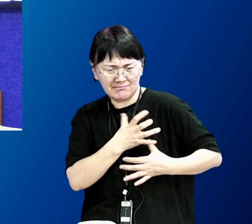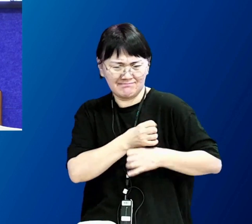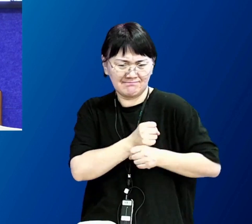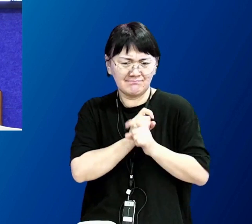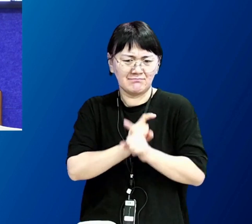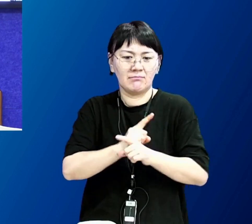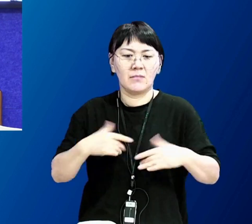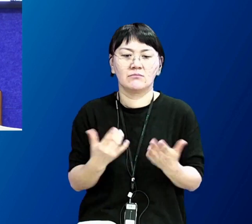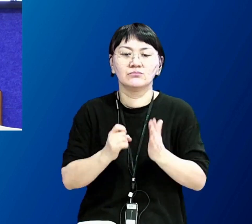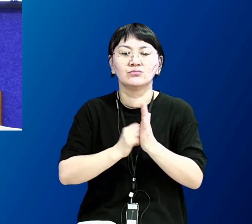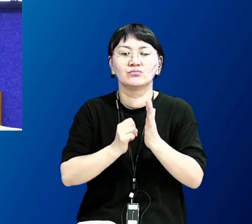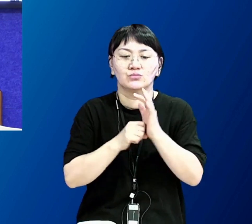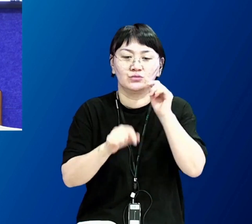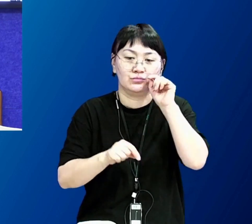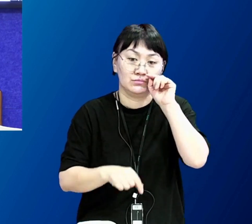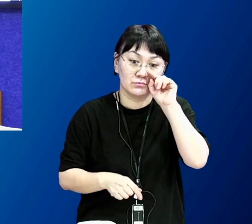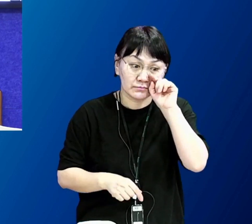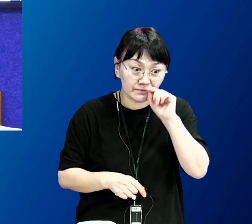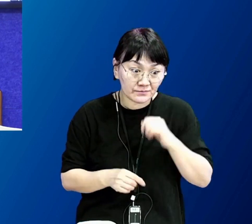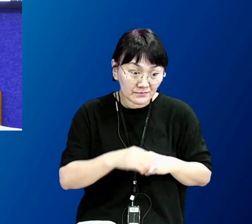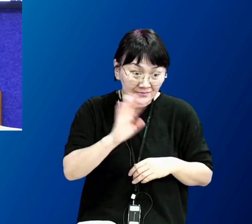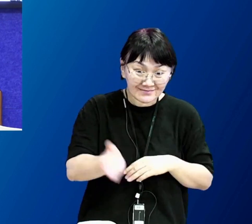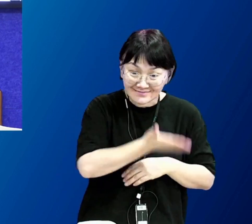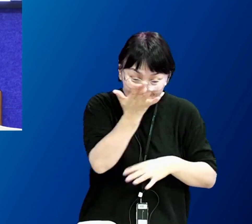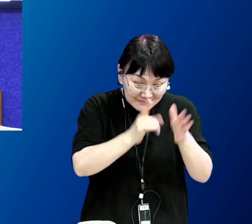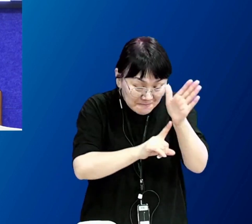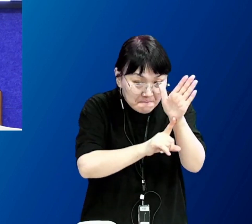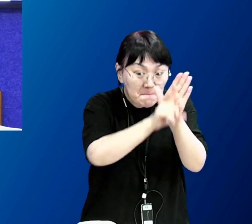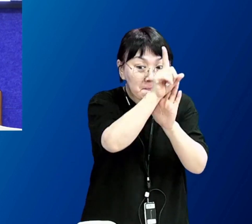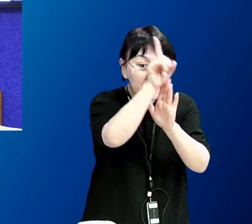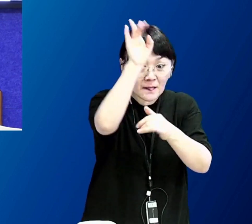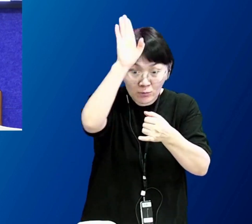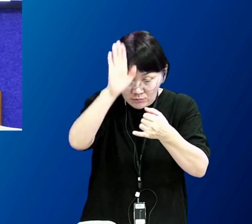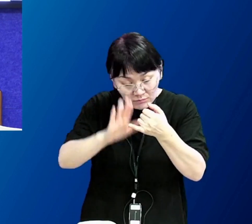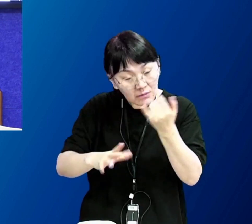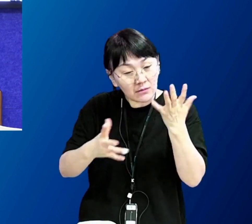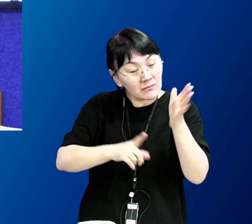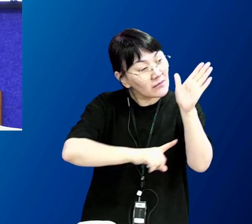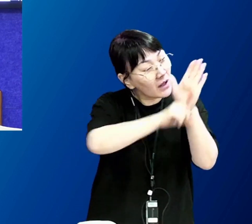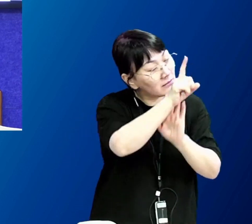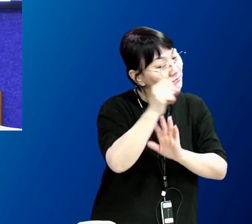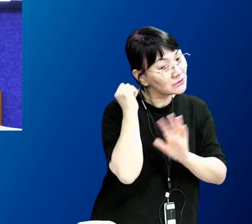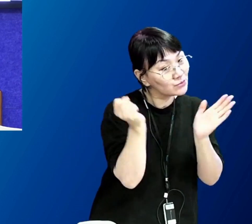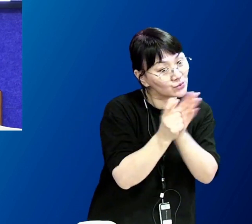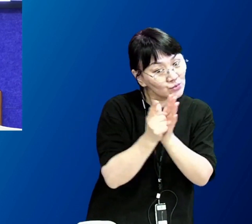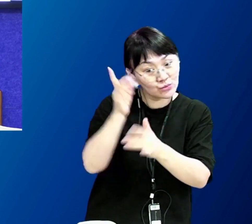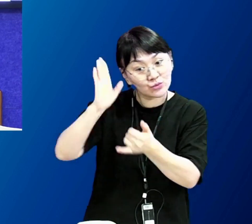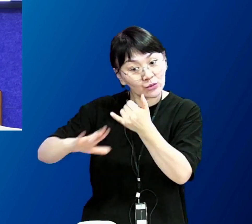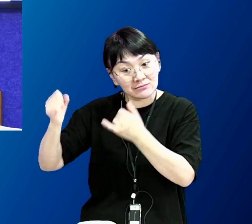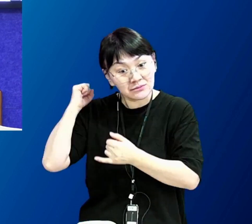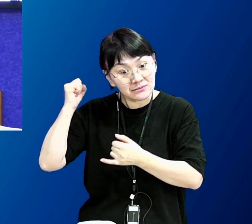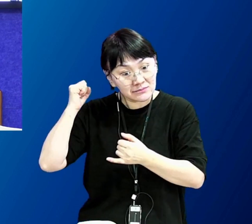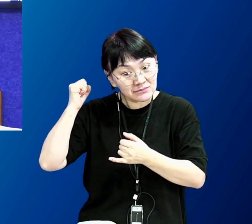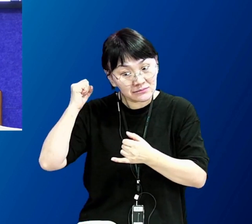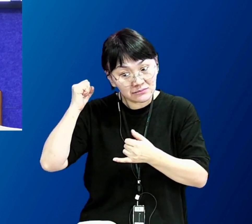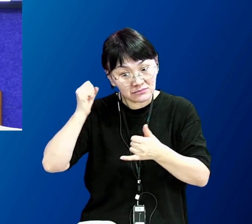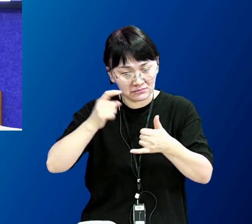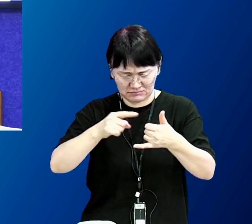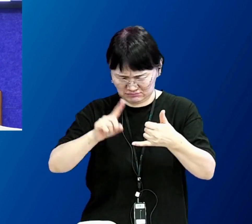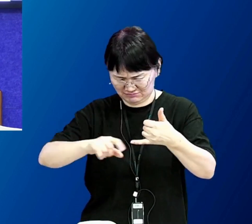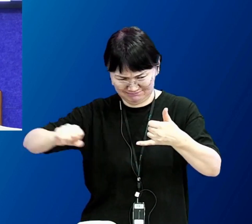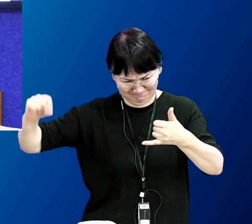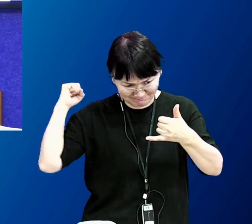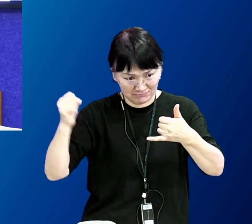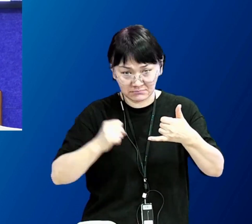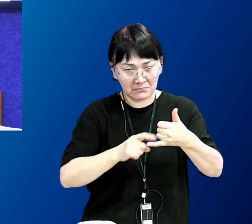баг. Бид өхний эхлээс төгсгөл нь чухал байх ёстой. Соломон хаан чи хэргийн эхлээс төгсгөл